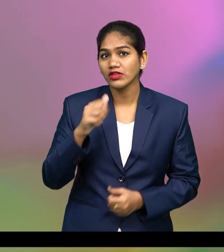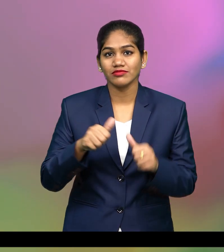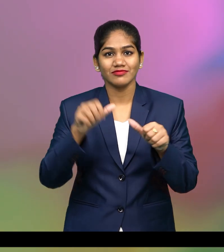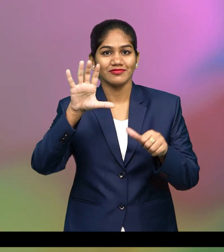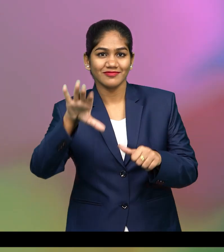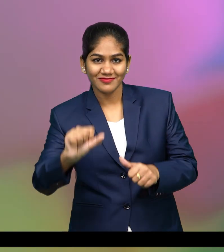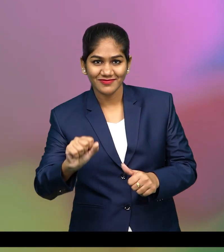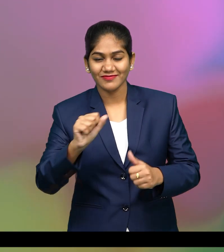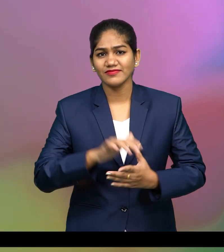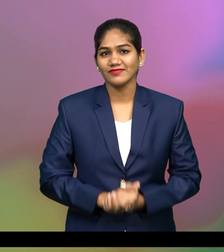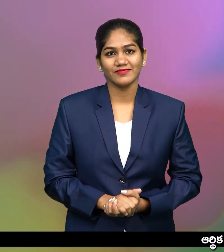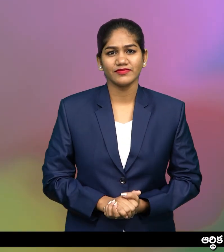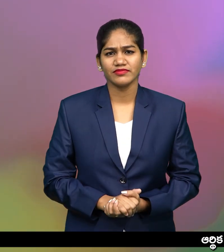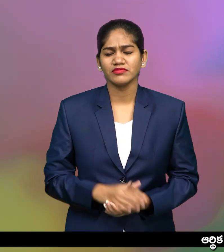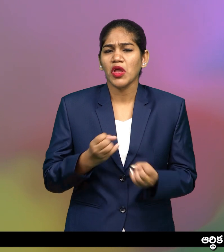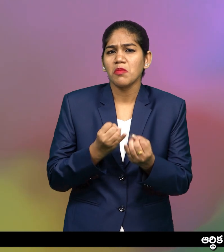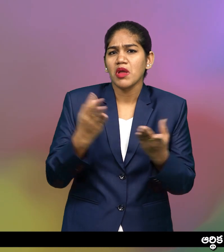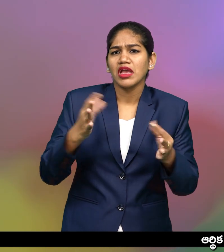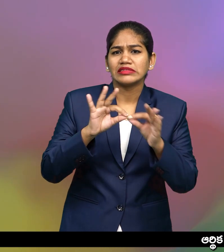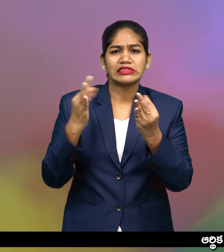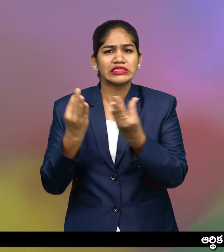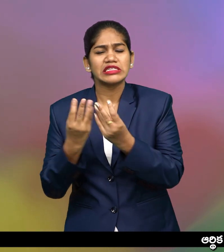ప్రవేశం. ఆర్థిక సమస్యల కారణంగా